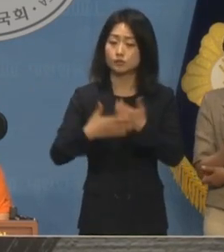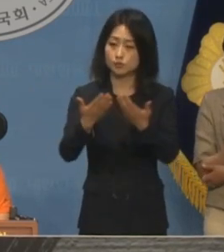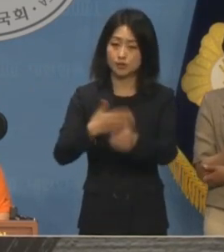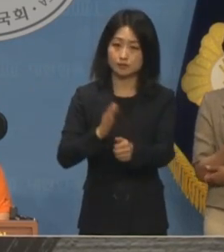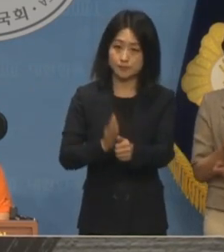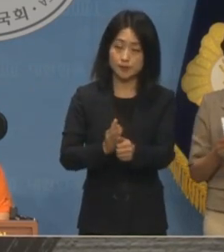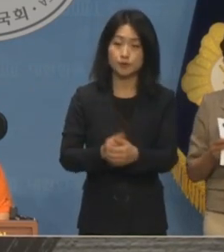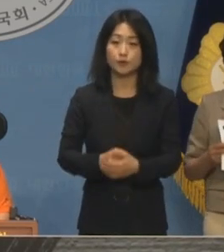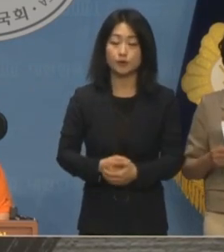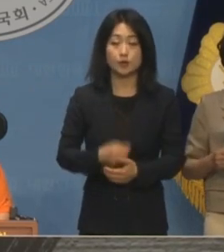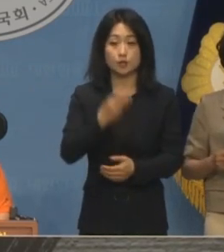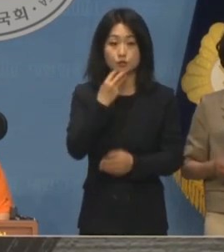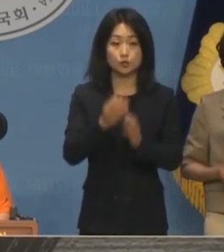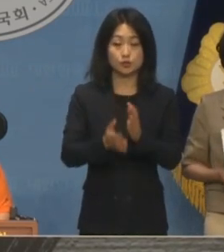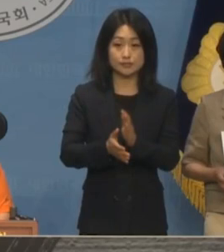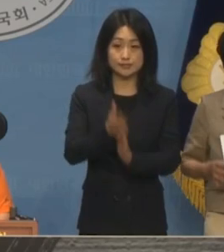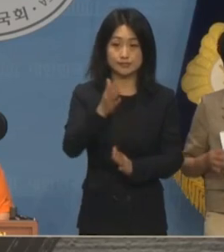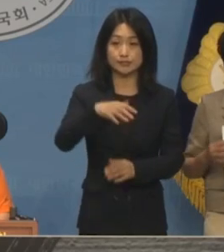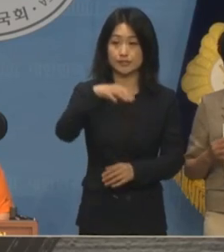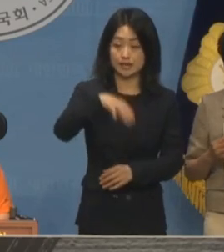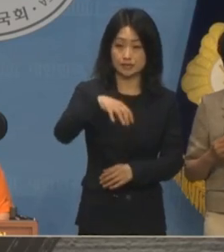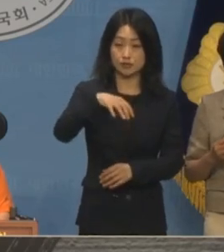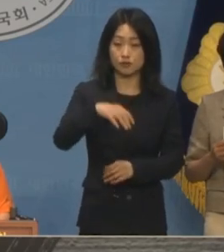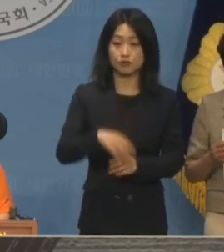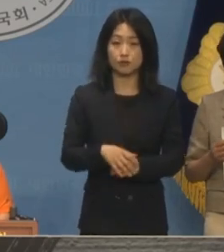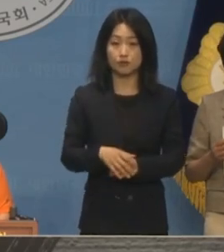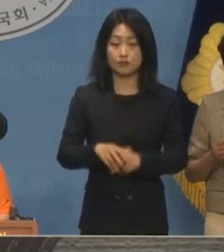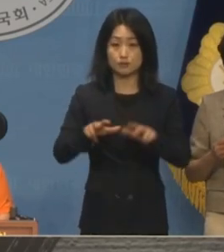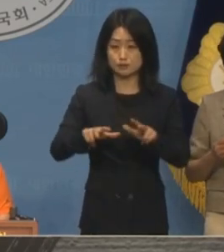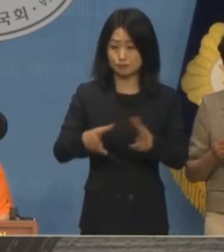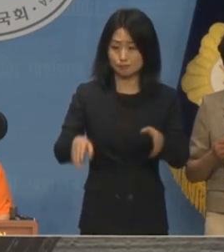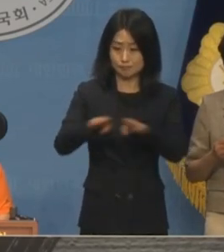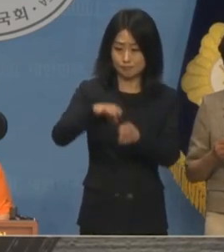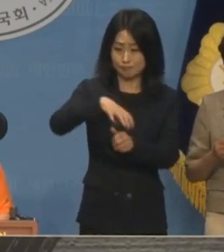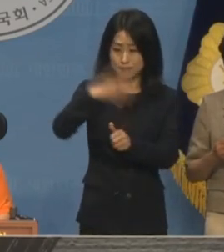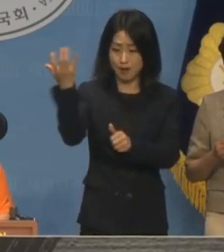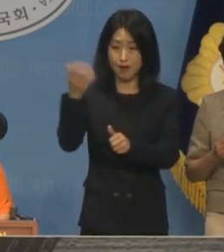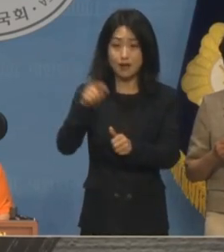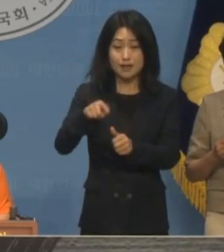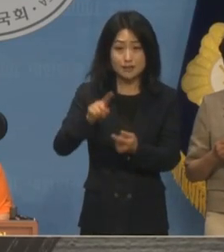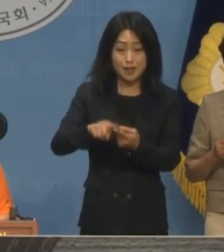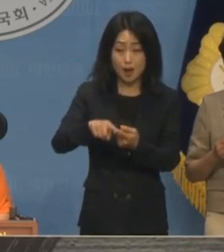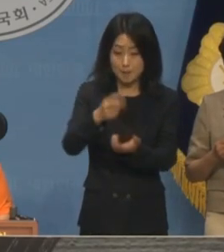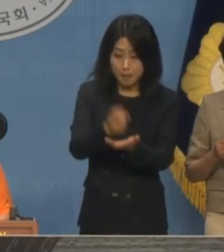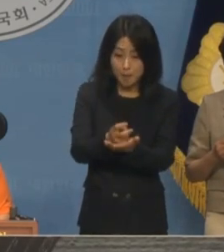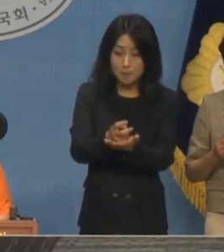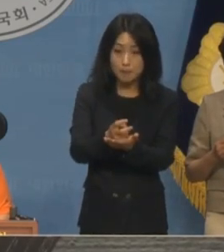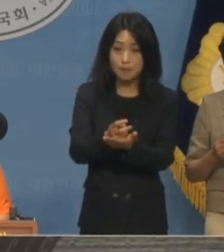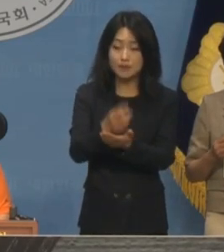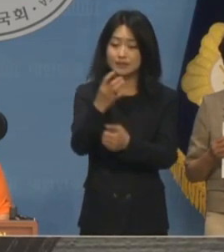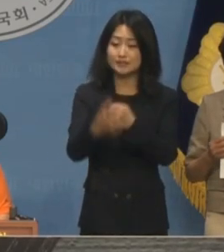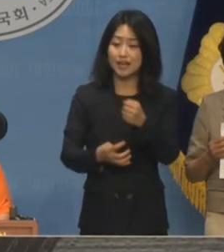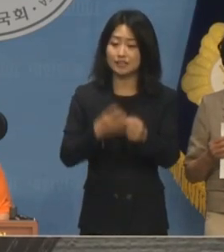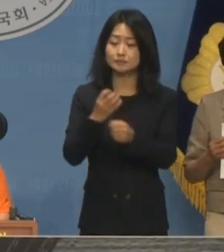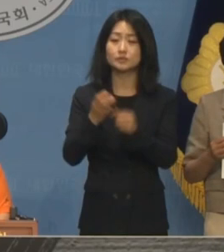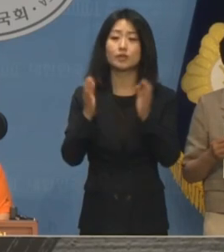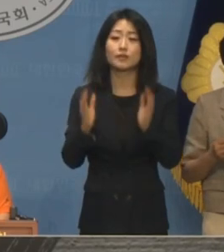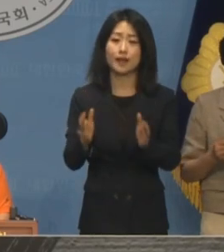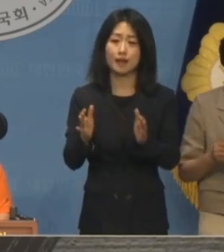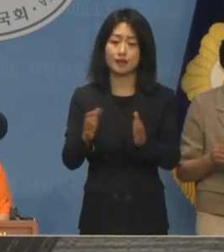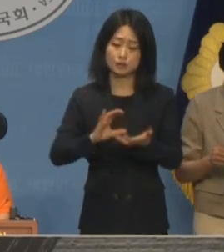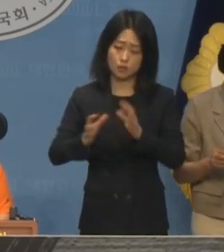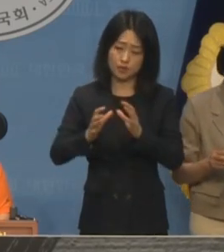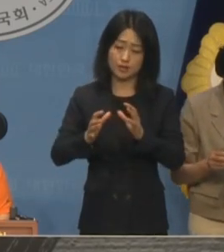주십시오. 서울시 장애인 탈시설 조례는 40년 넘게 감옥 같은 거짓을해서